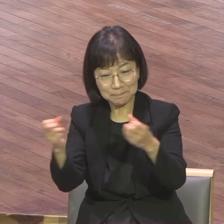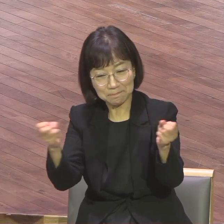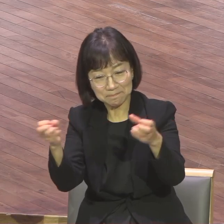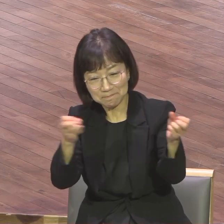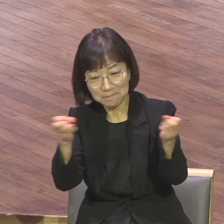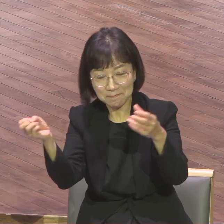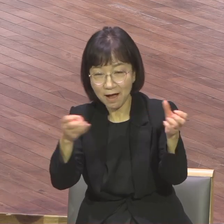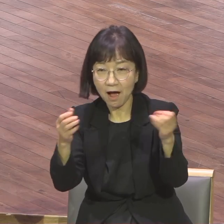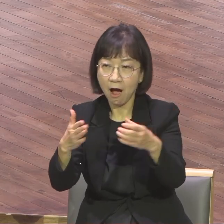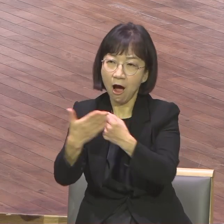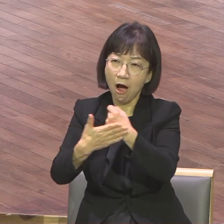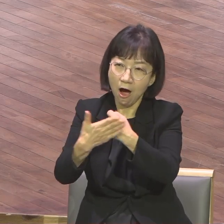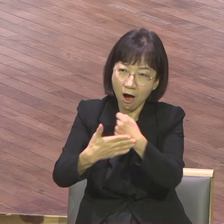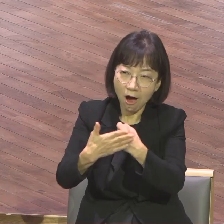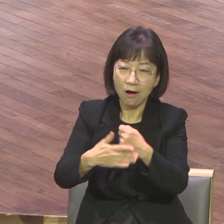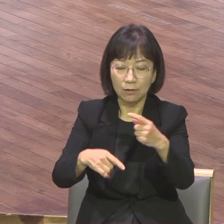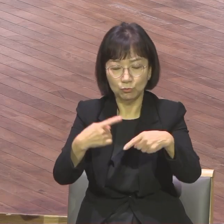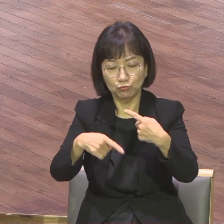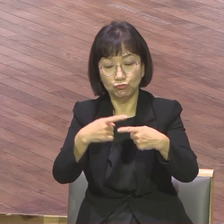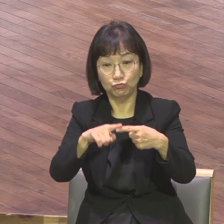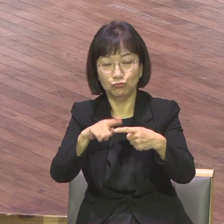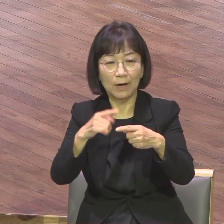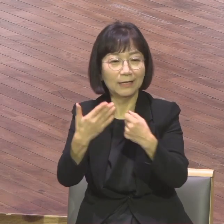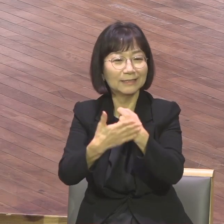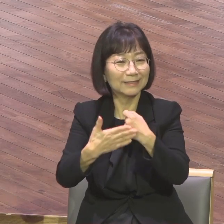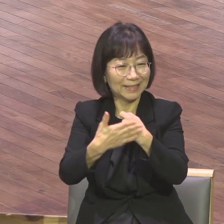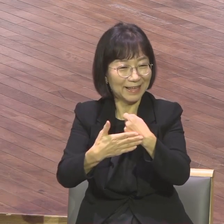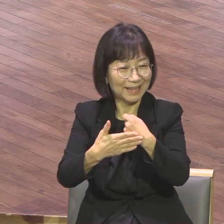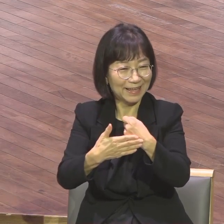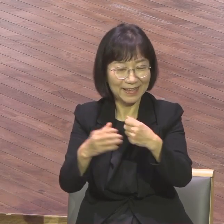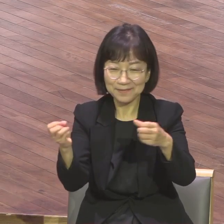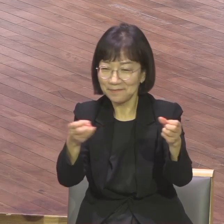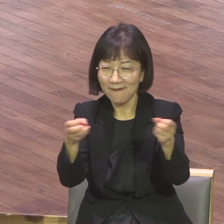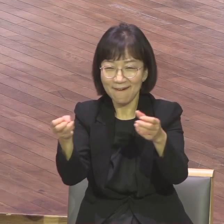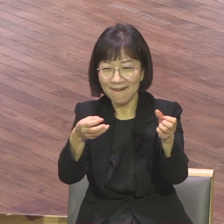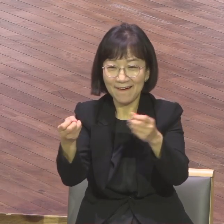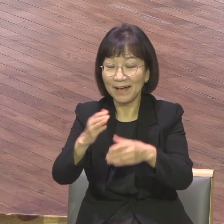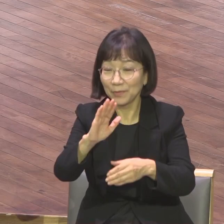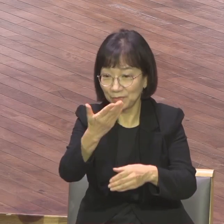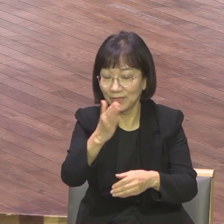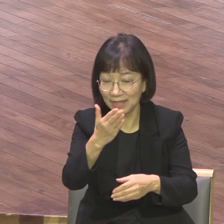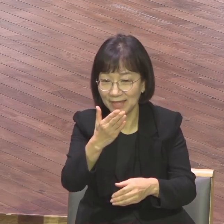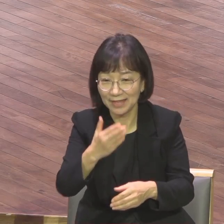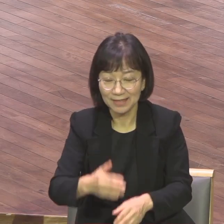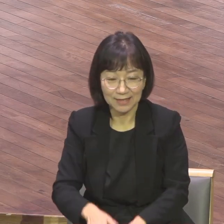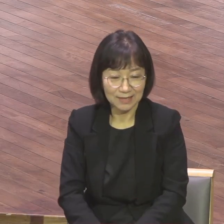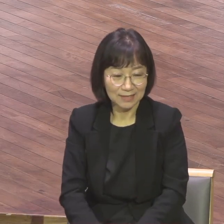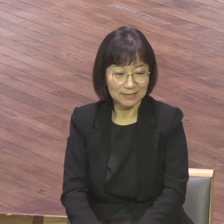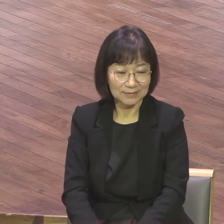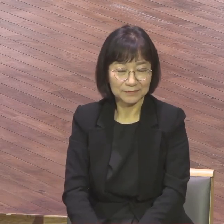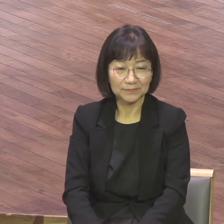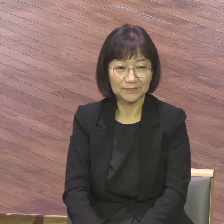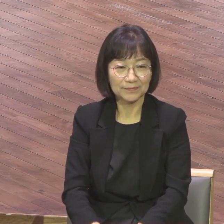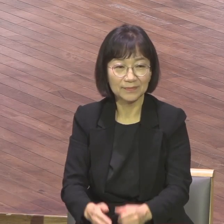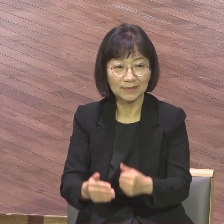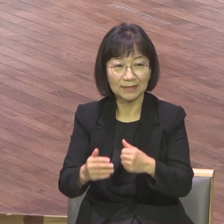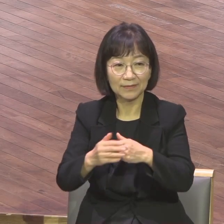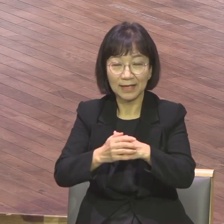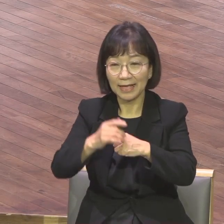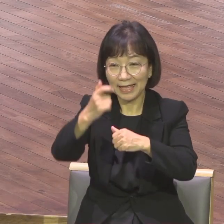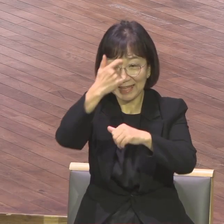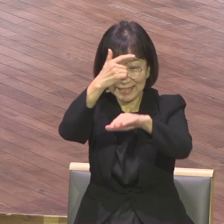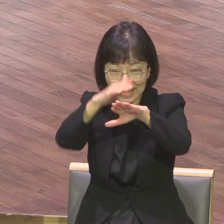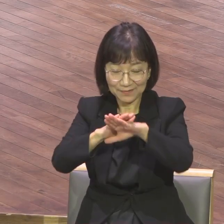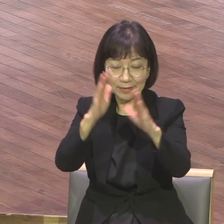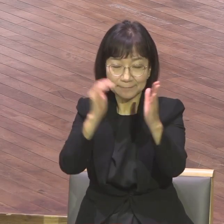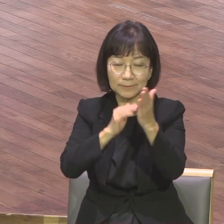사람은 자연스럽게 입에서 말씀이 흘러나와 포럼이 되죠. 그래서 예배가 끝나고 포럼이 되느냐